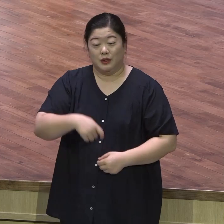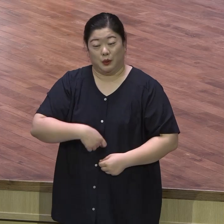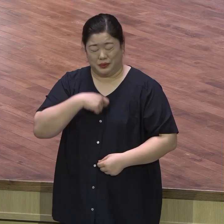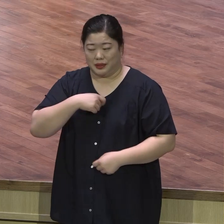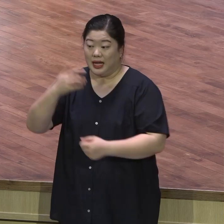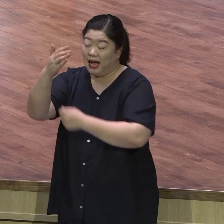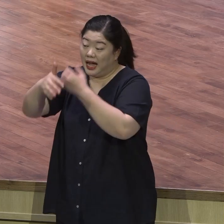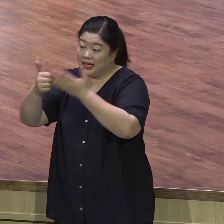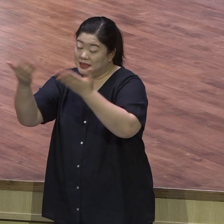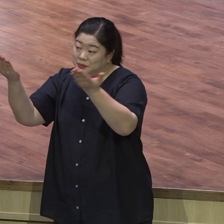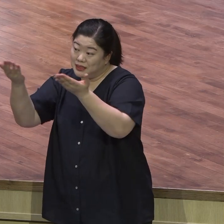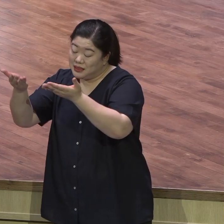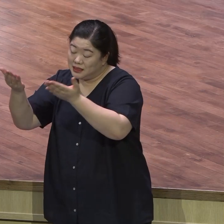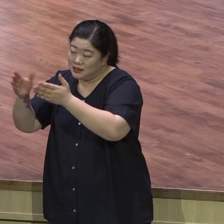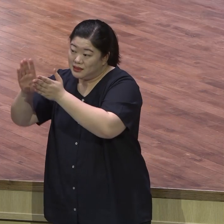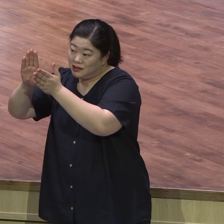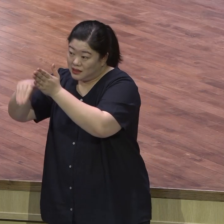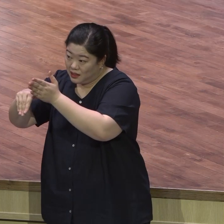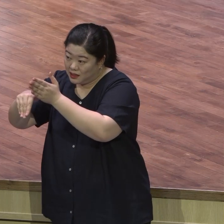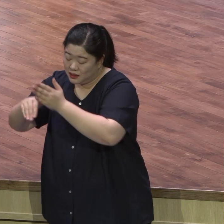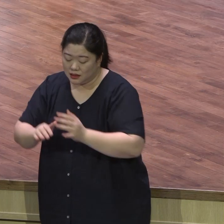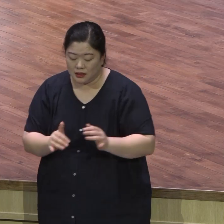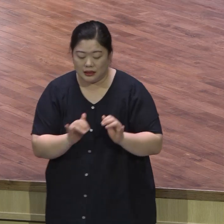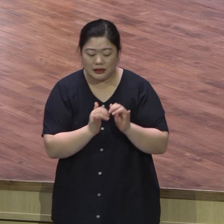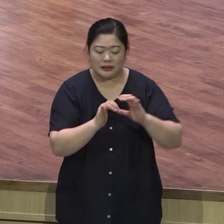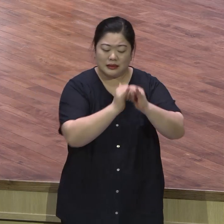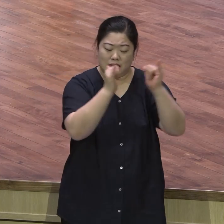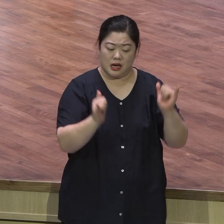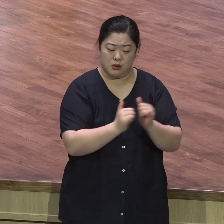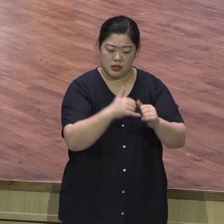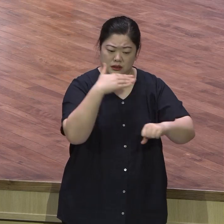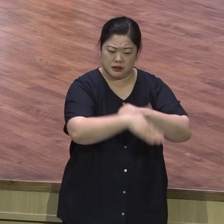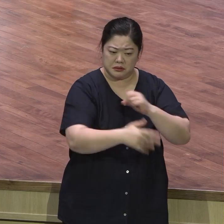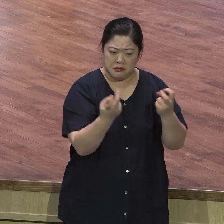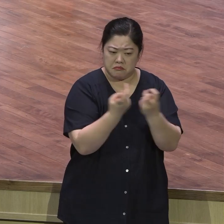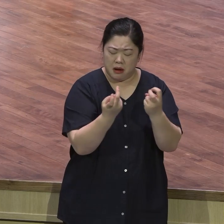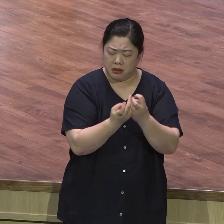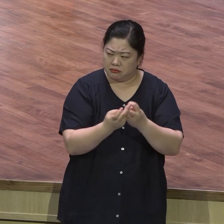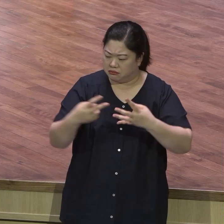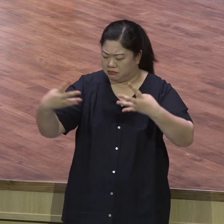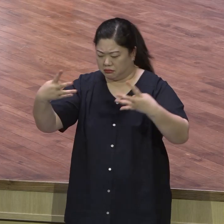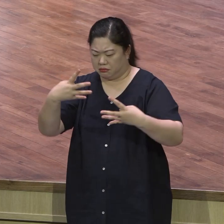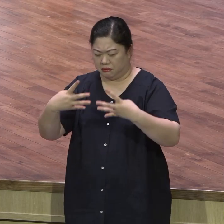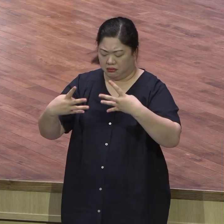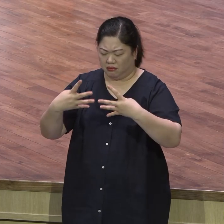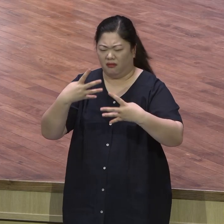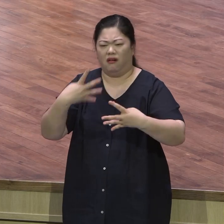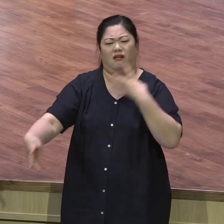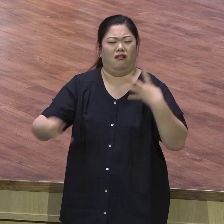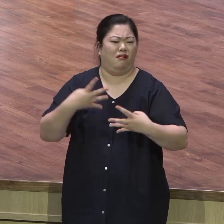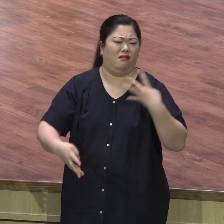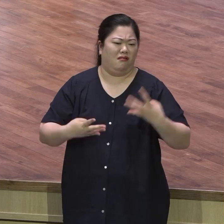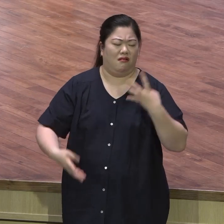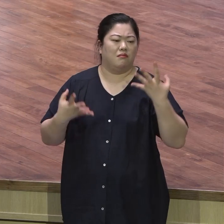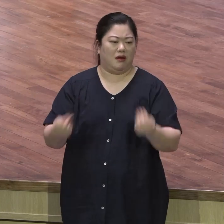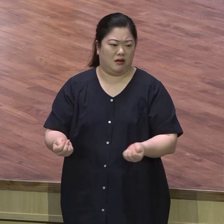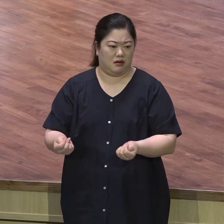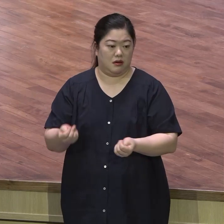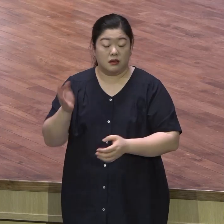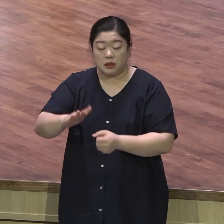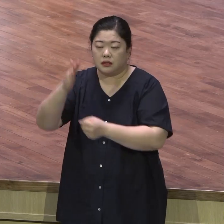이해가 안되요. 없는 것 있는 것은 부르지는 하나님이십니다. 아멘 오늘 본문 32 33 절에 오면